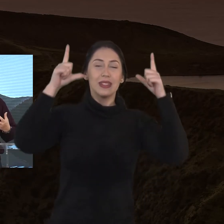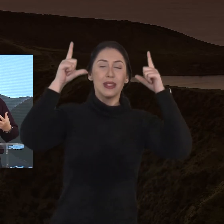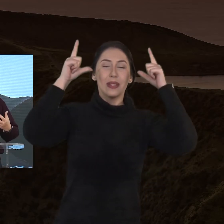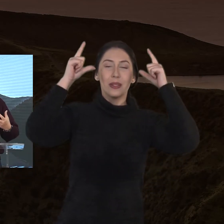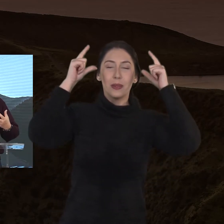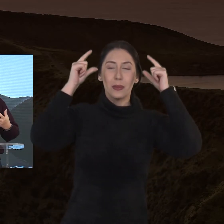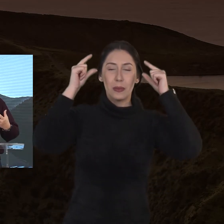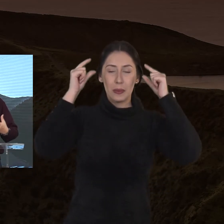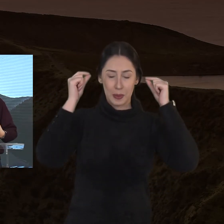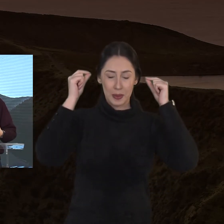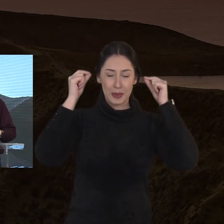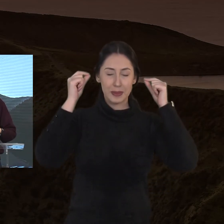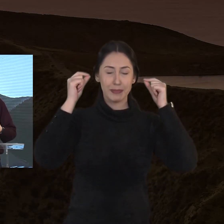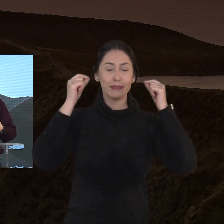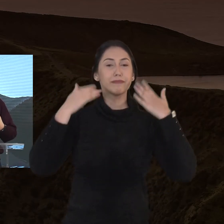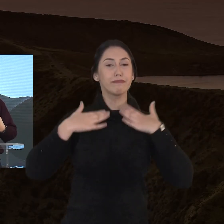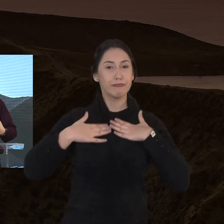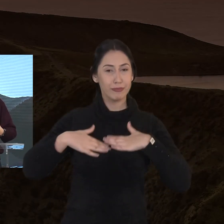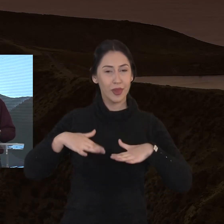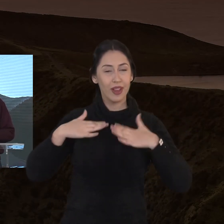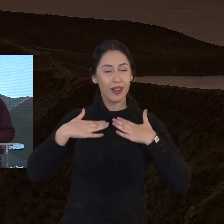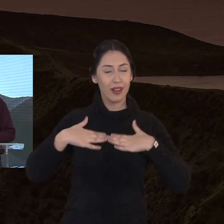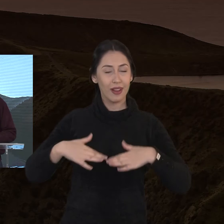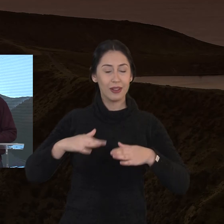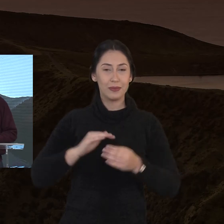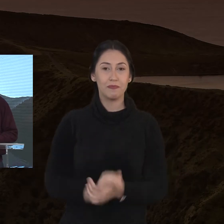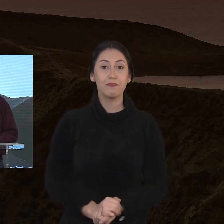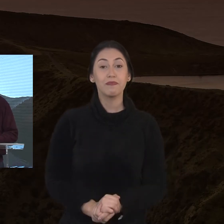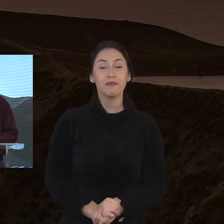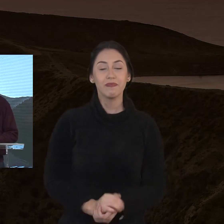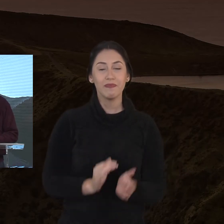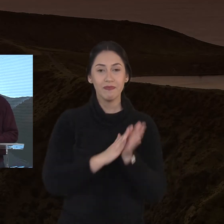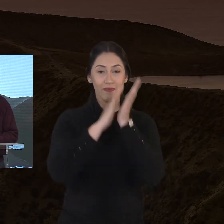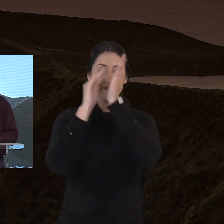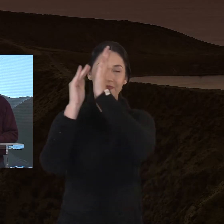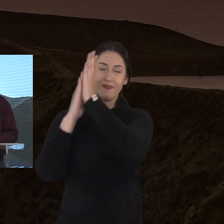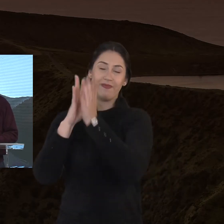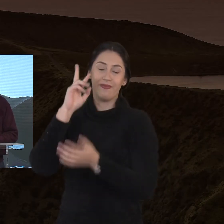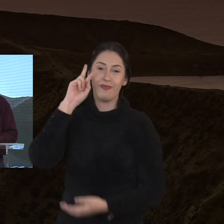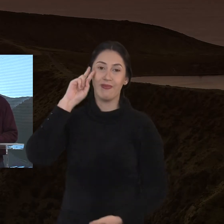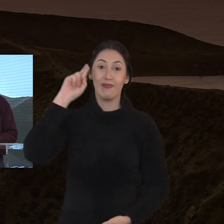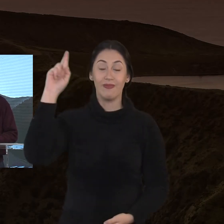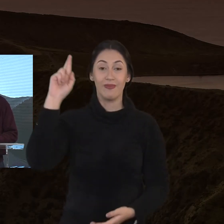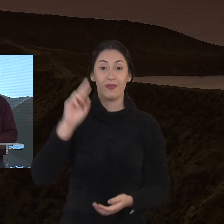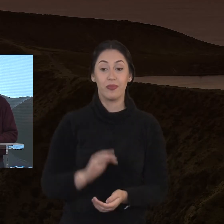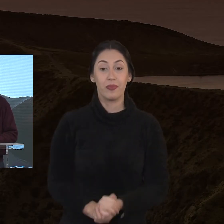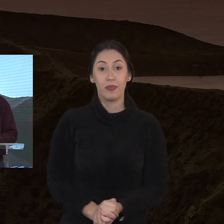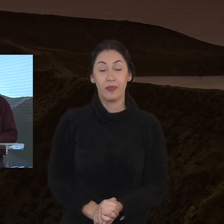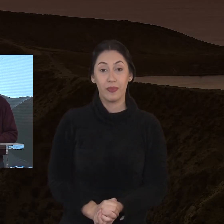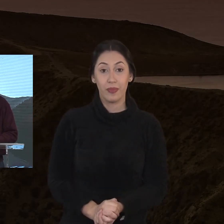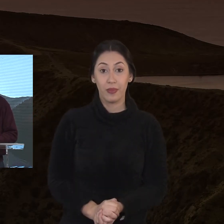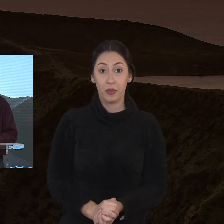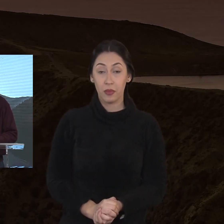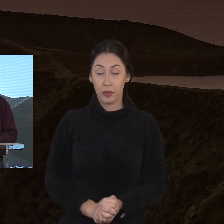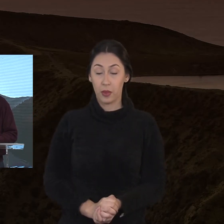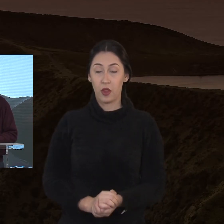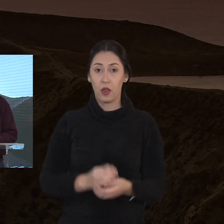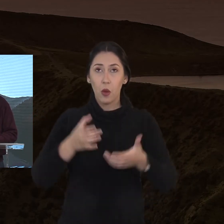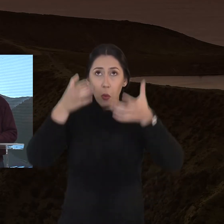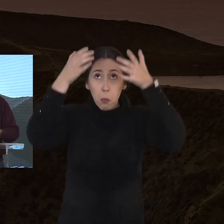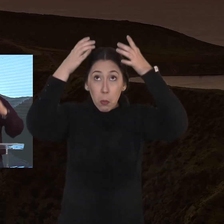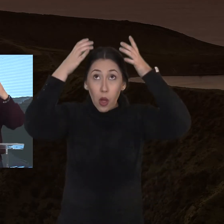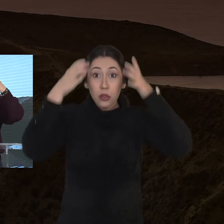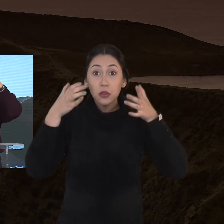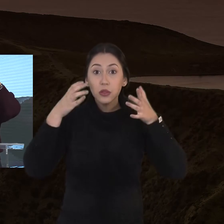nos descanso nos traz tranquilidade louvado seja o senhor tá me tomai também o capacete da salvação